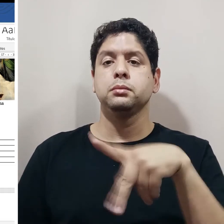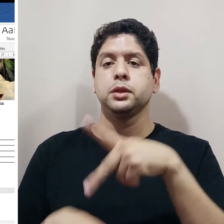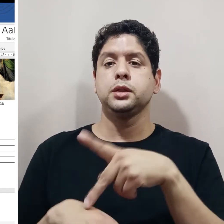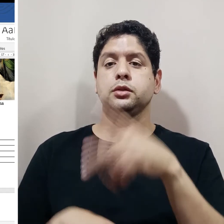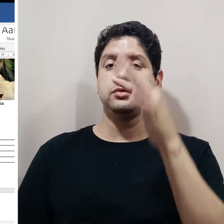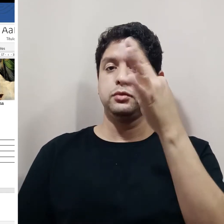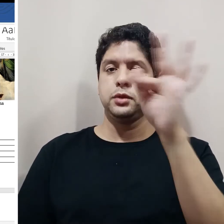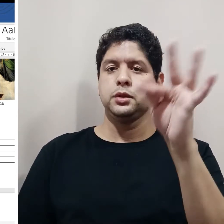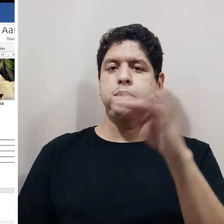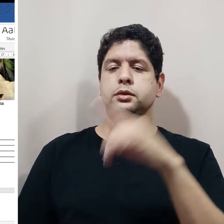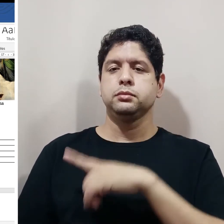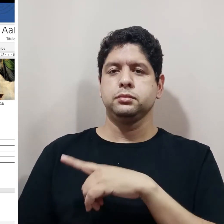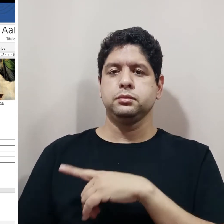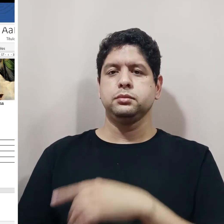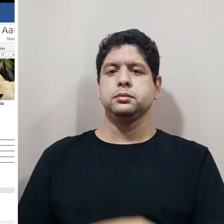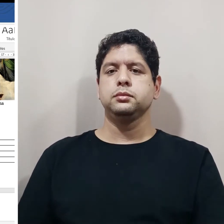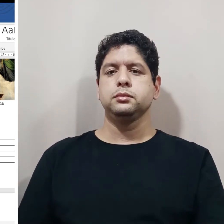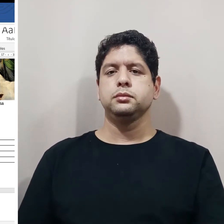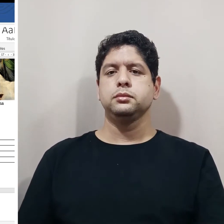justamente